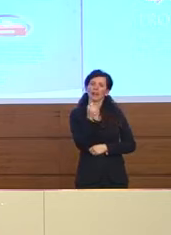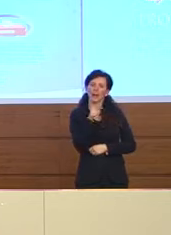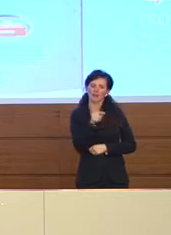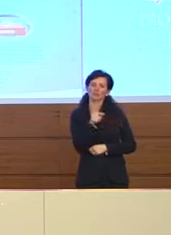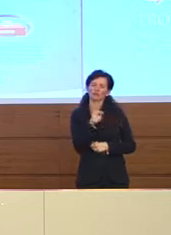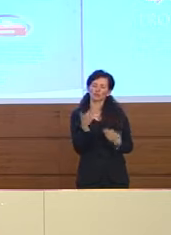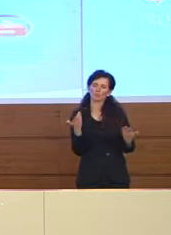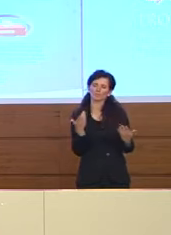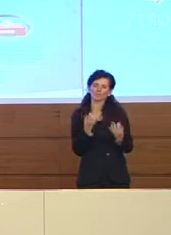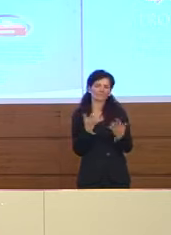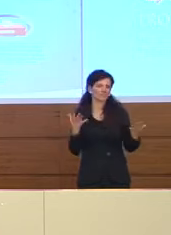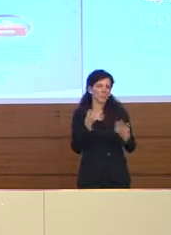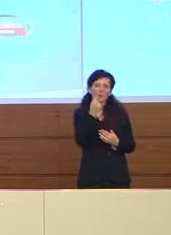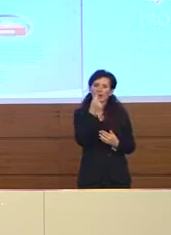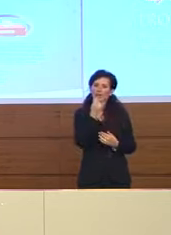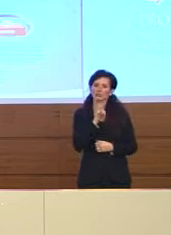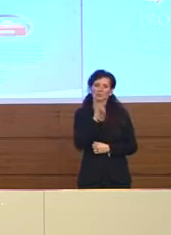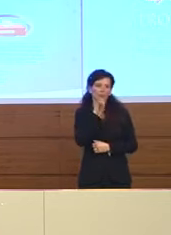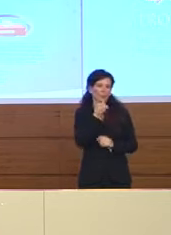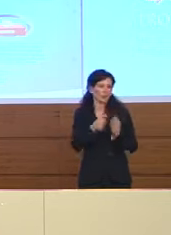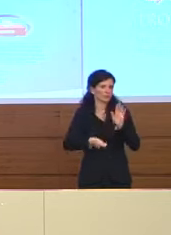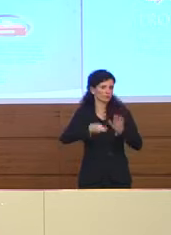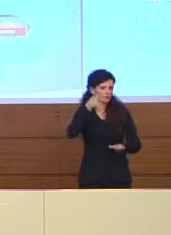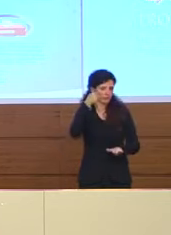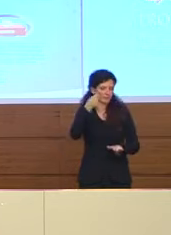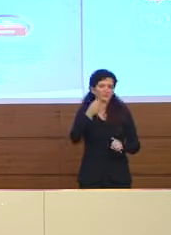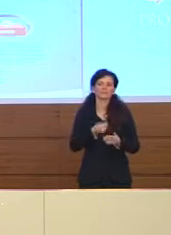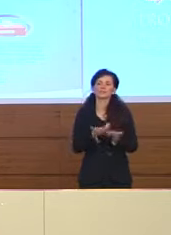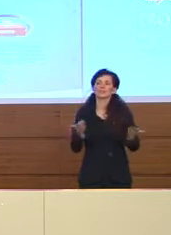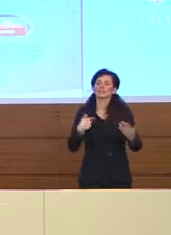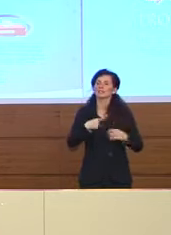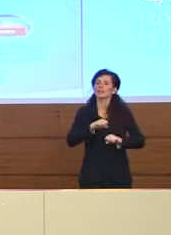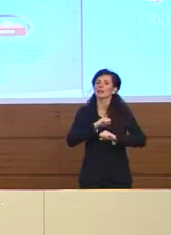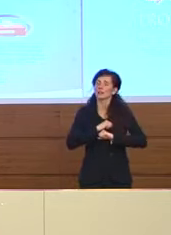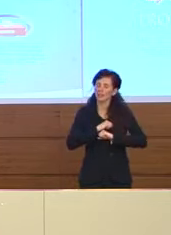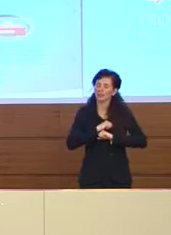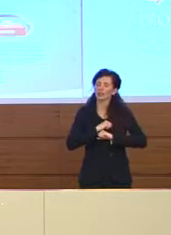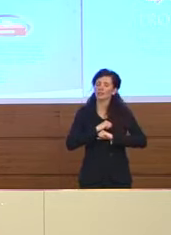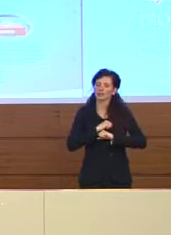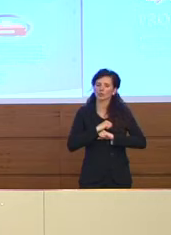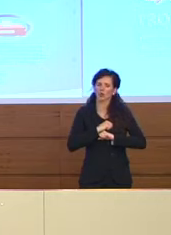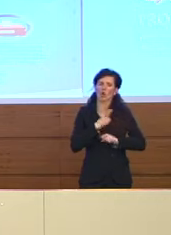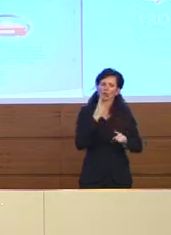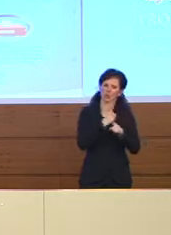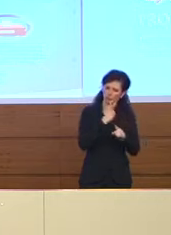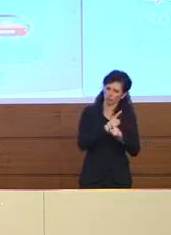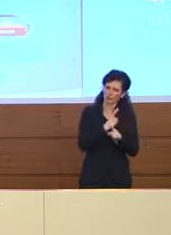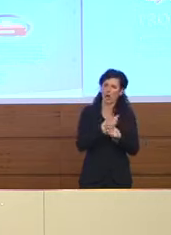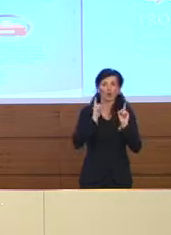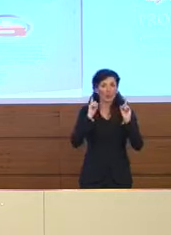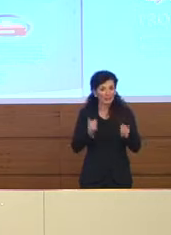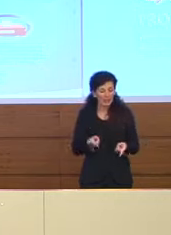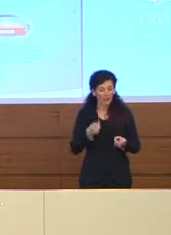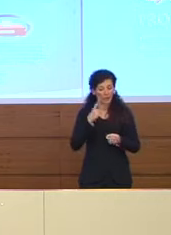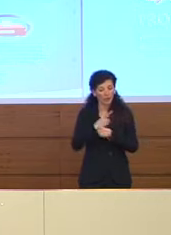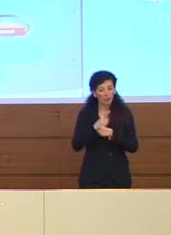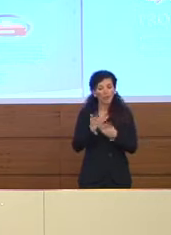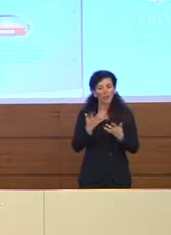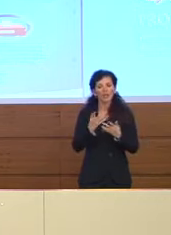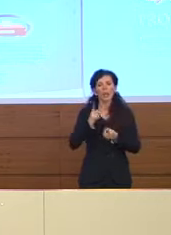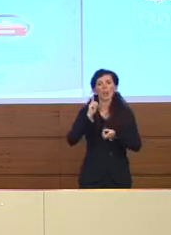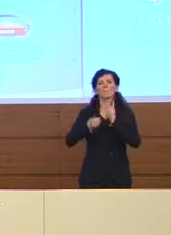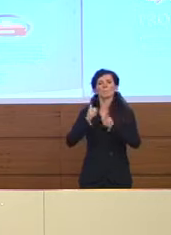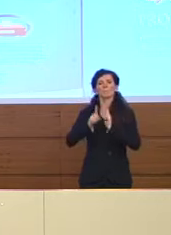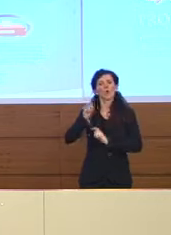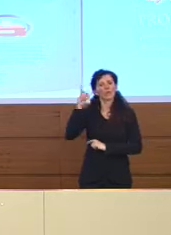valore più elevato quindi credo che sia necessario e doveroso ed è una valutazione politica quello di